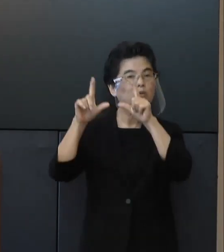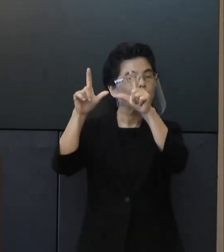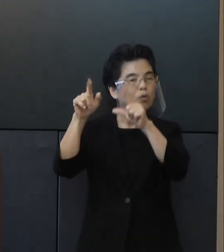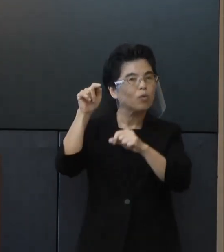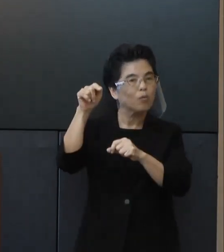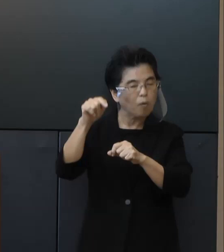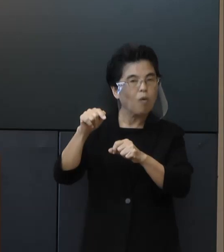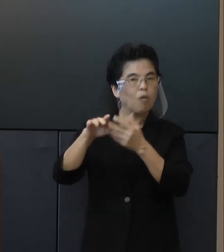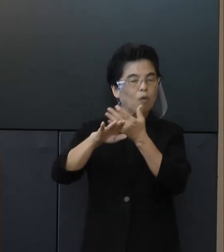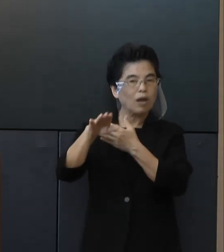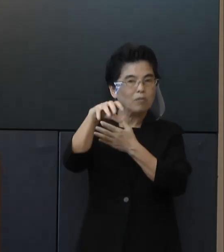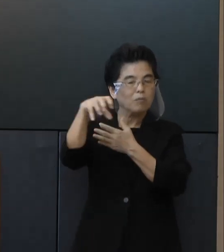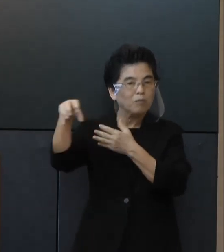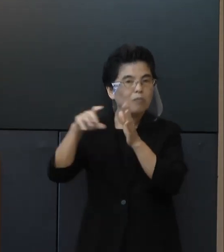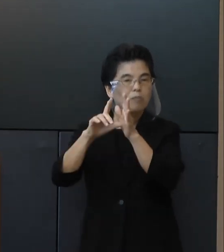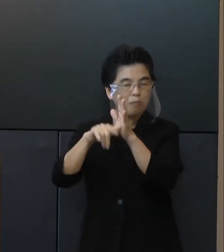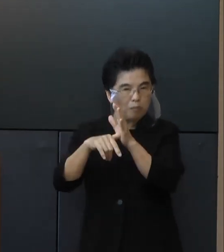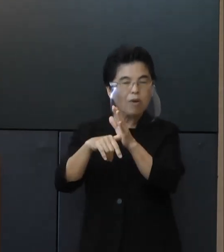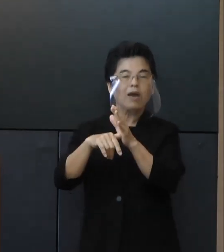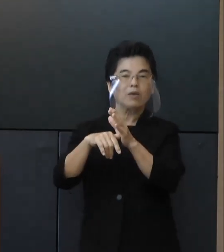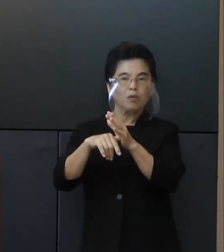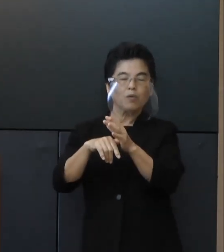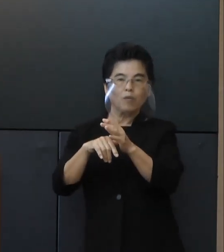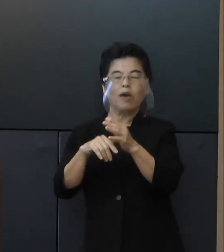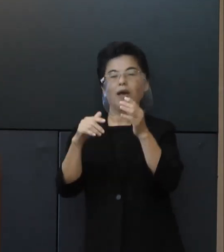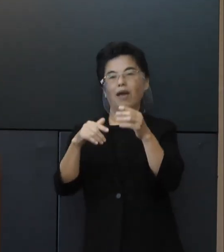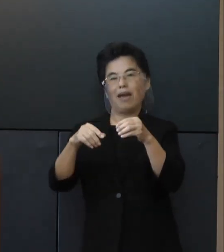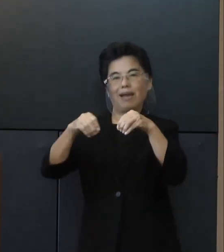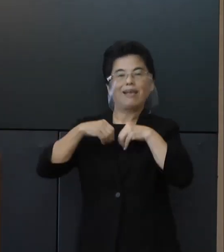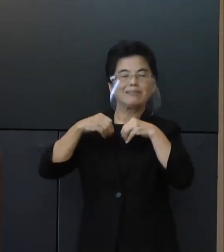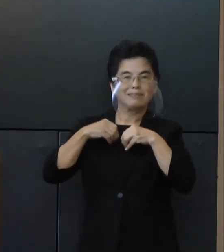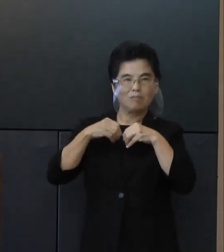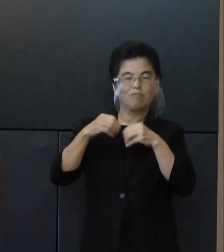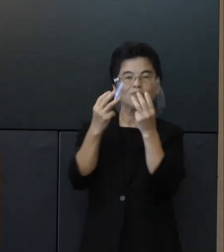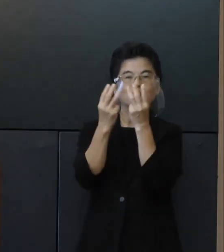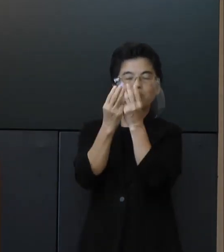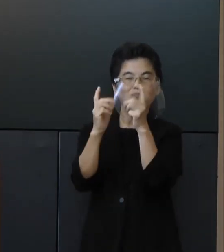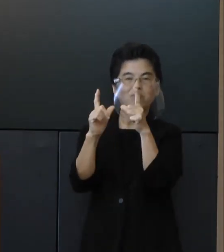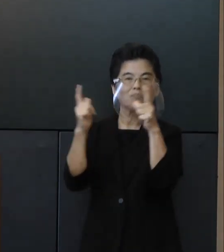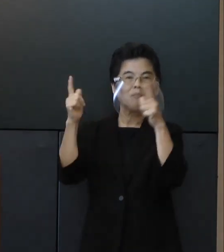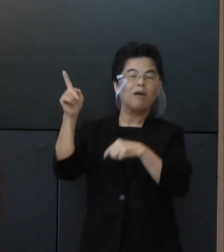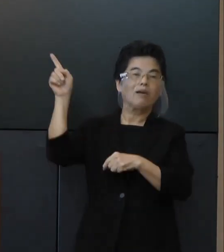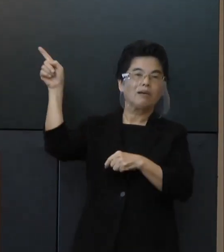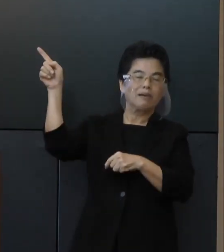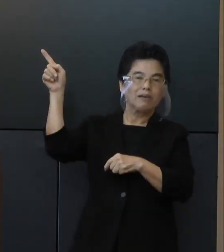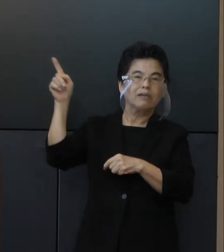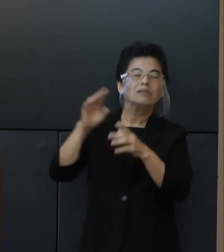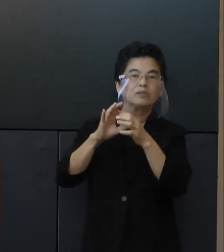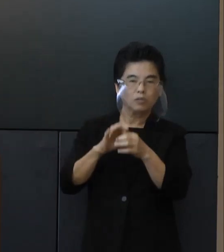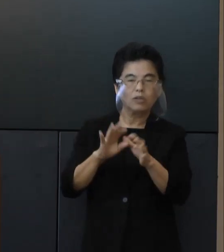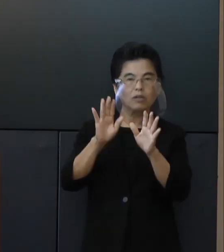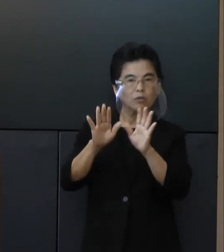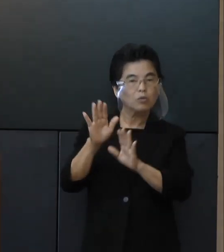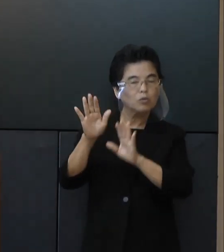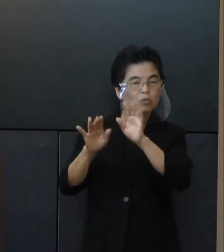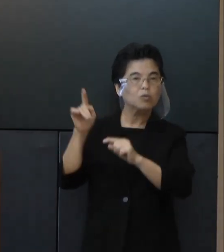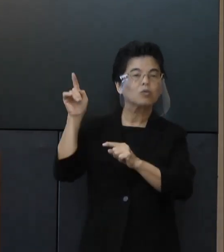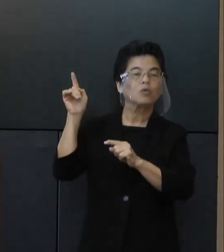含め一部地域では新規感染者も発生が続いているような状況もございますので、そのような状況